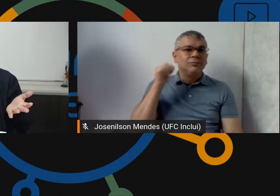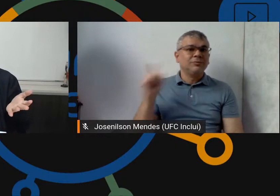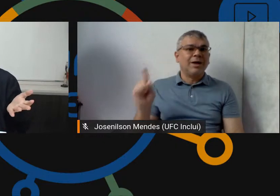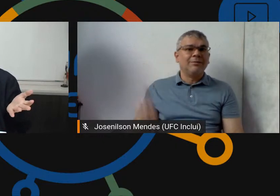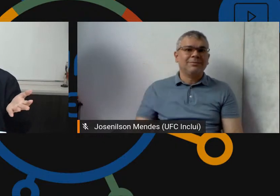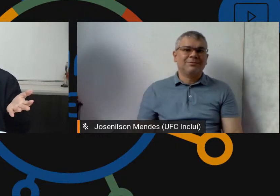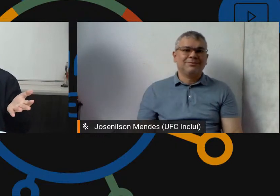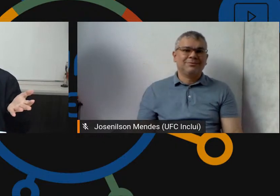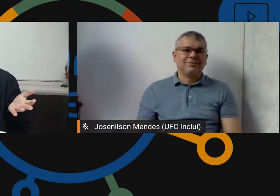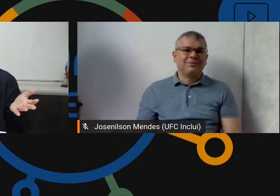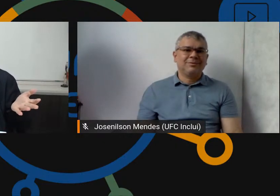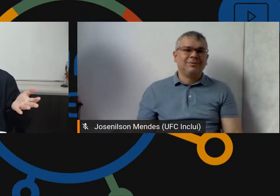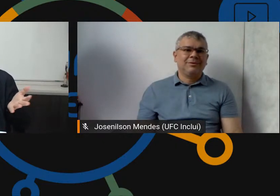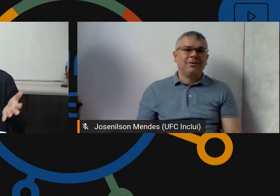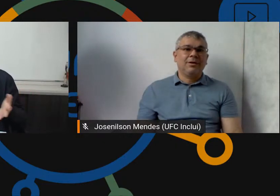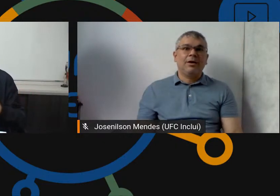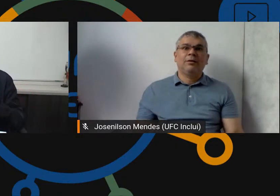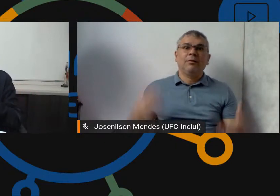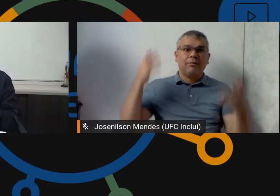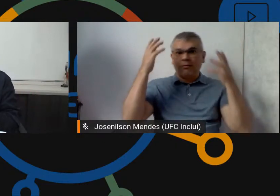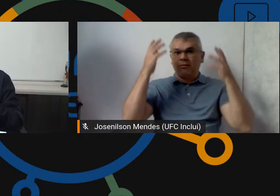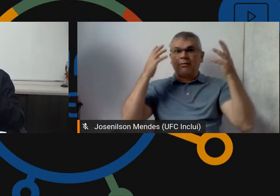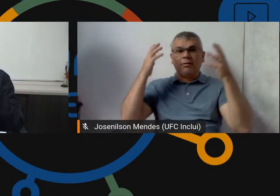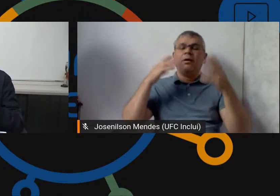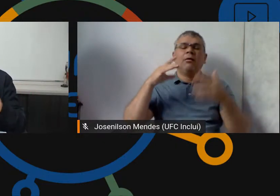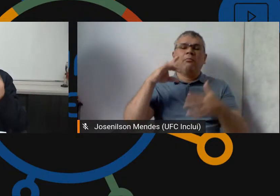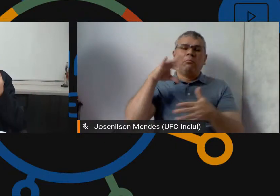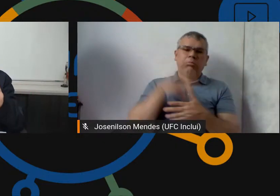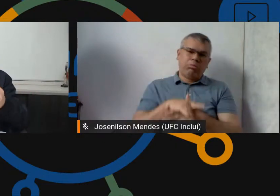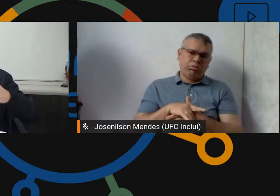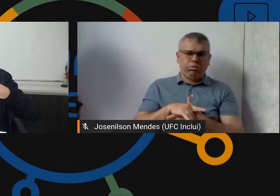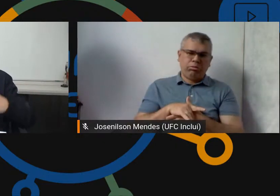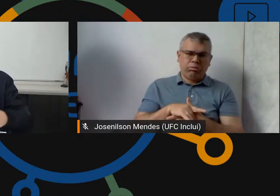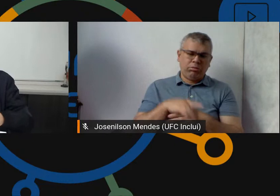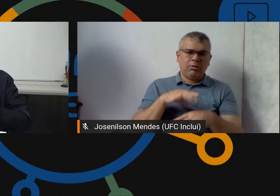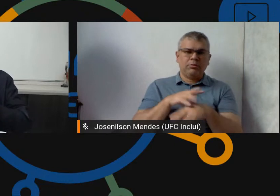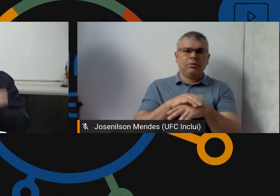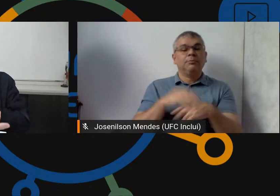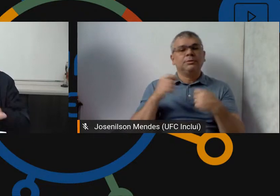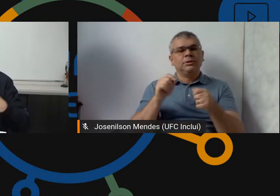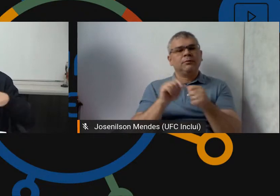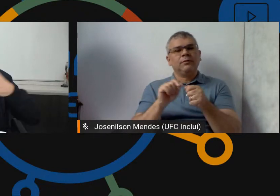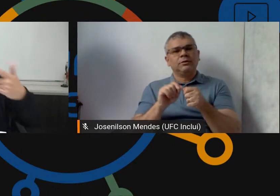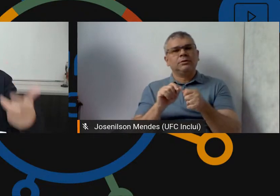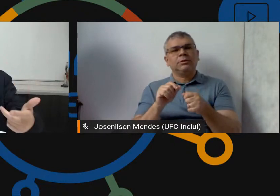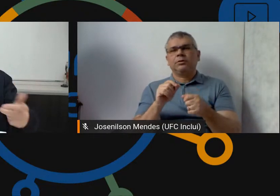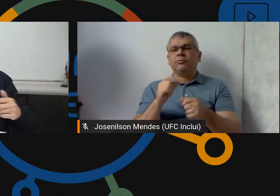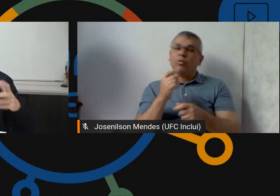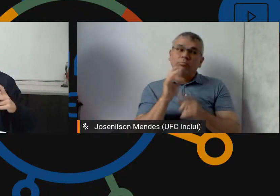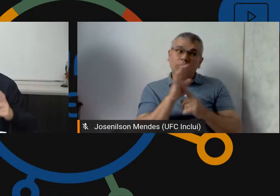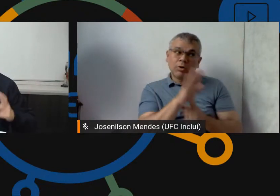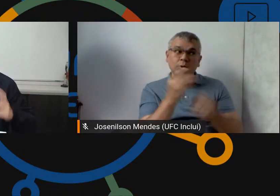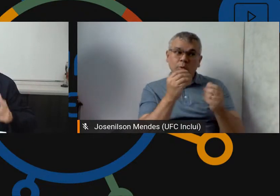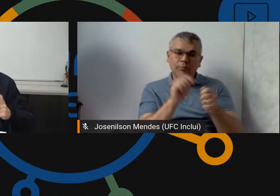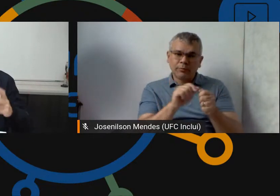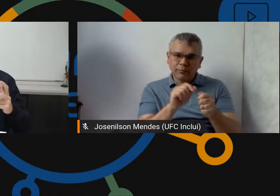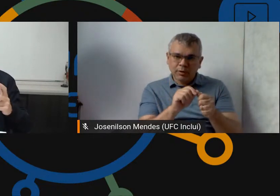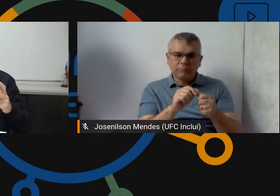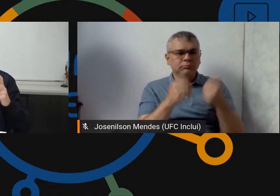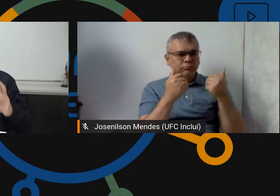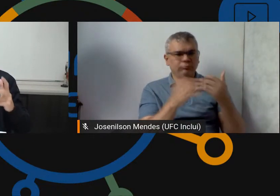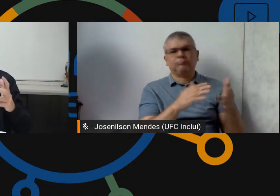é isso. Às vezes a gente tem que mostrar como faz uma vez, para depois ele fazer a segunda, a gente ir corrigindo,